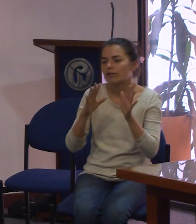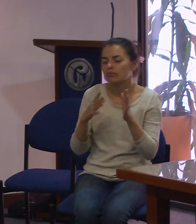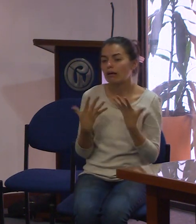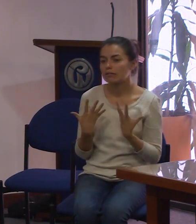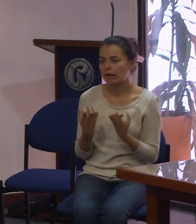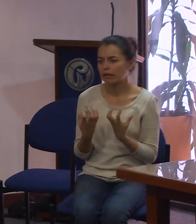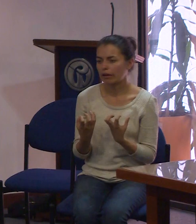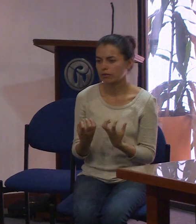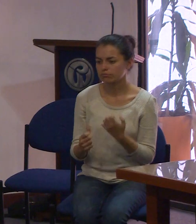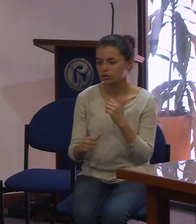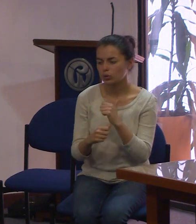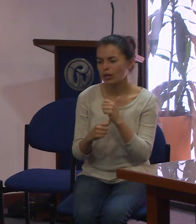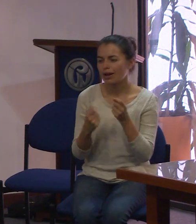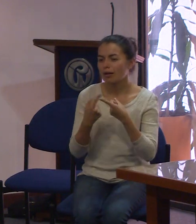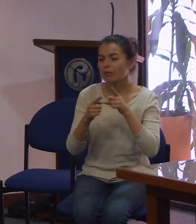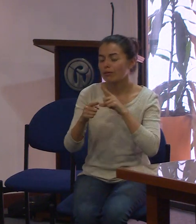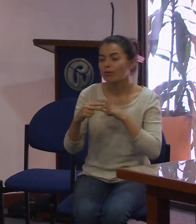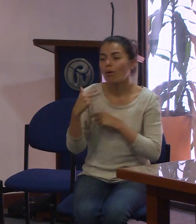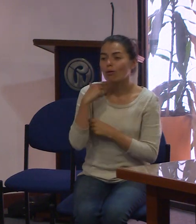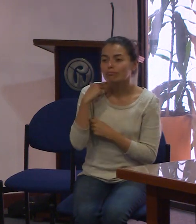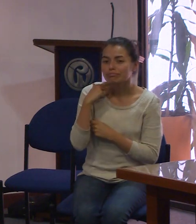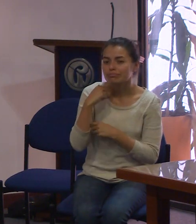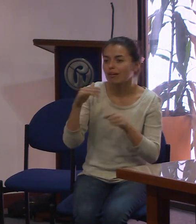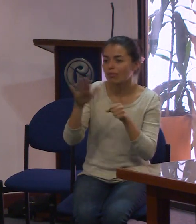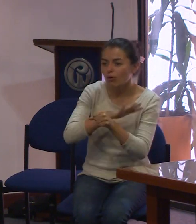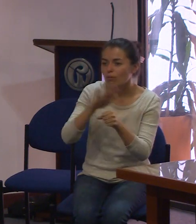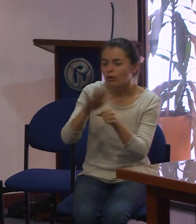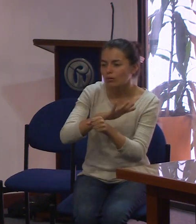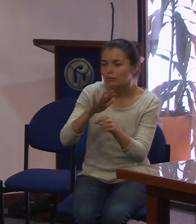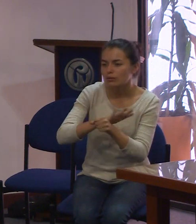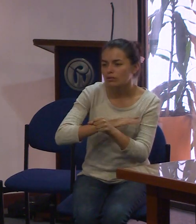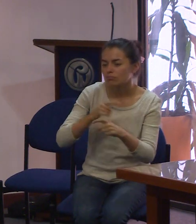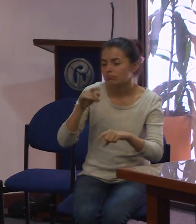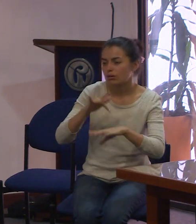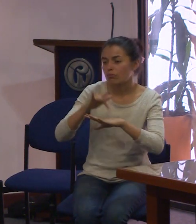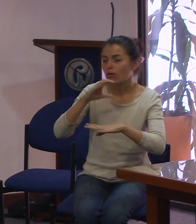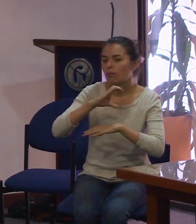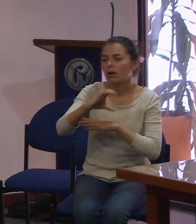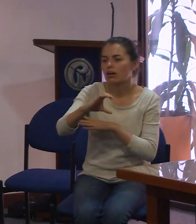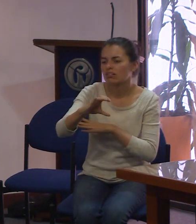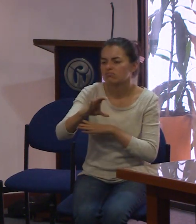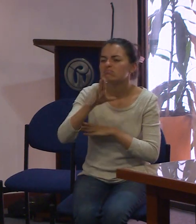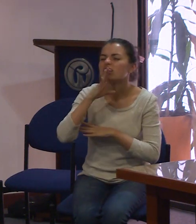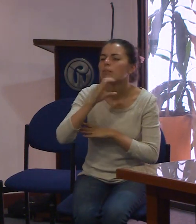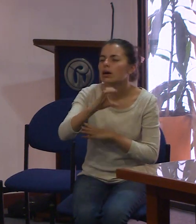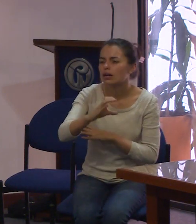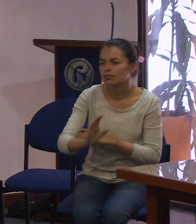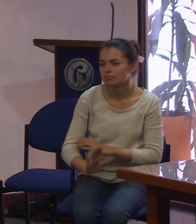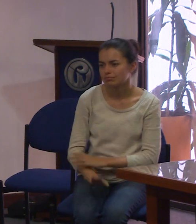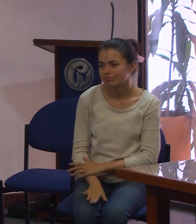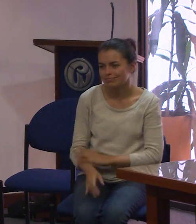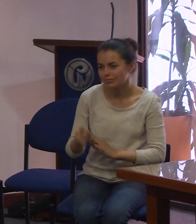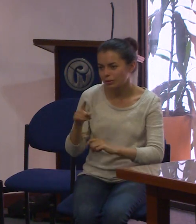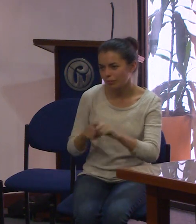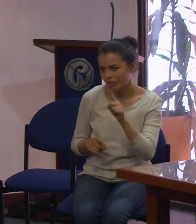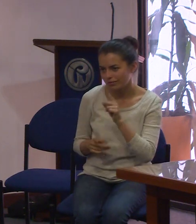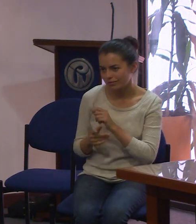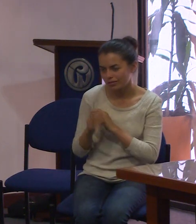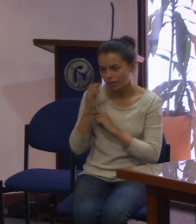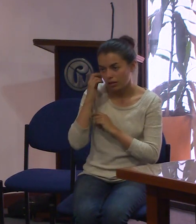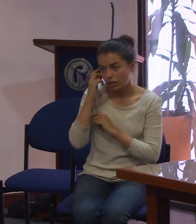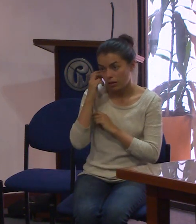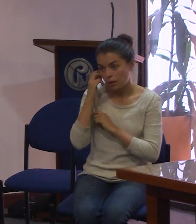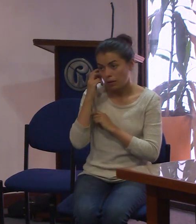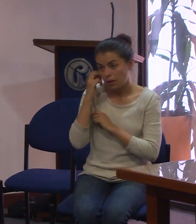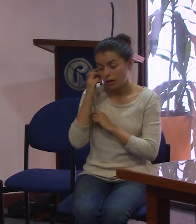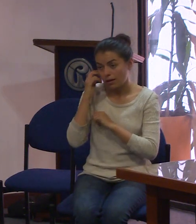deseos bien interesantes, creo que es no solo de parte de ustedes como estudiantes, sino nosotros también como colectivo de trabajo. Pero